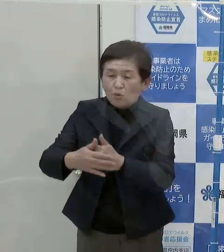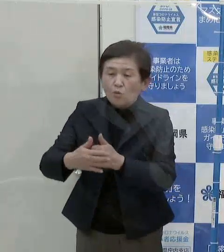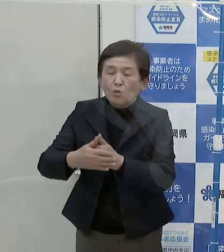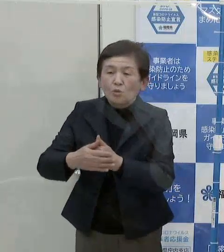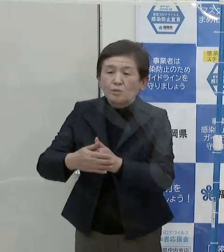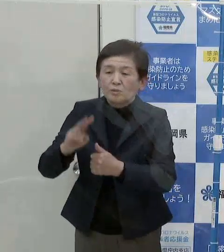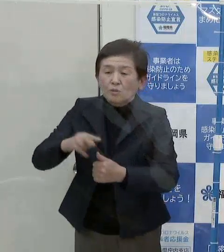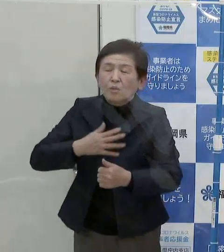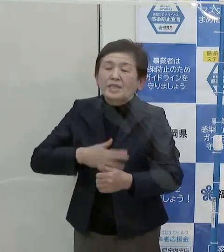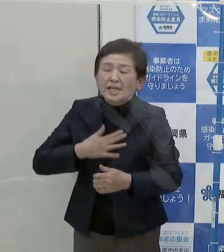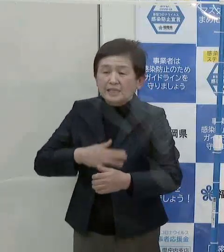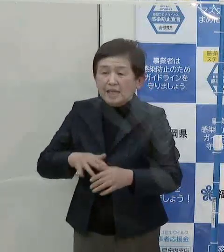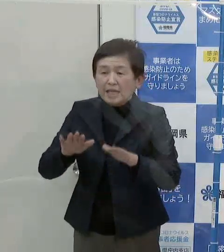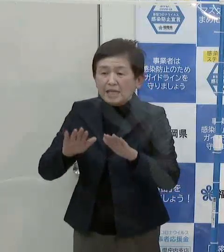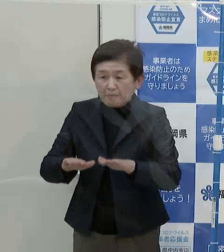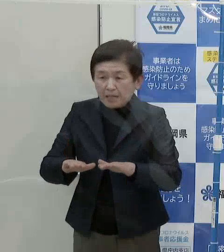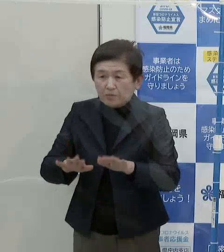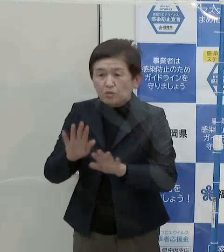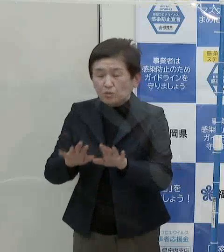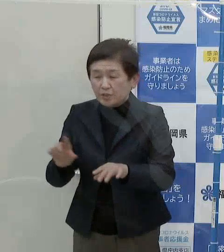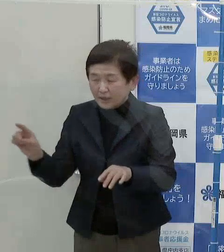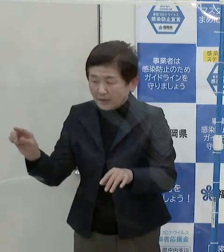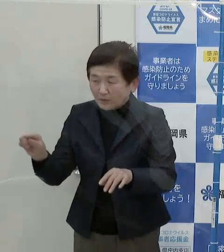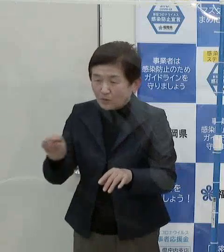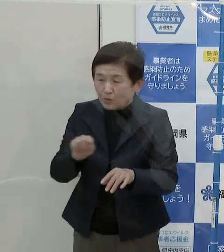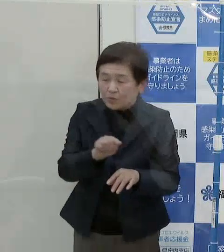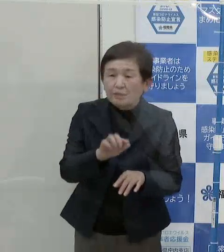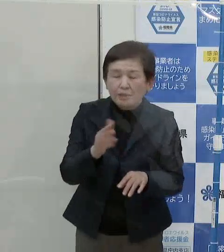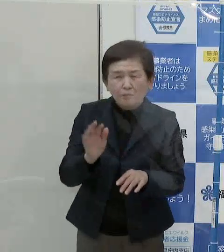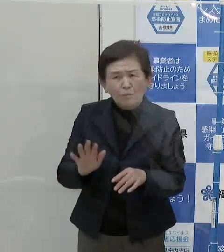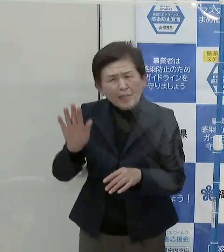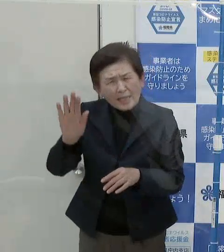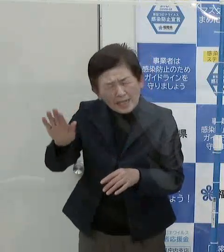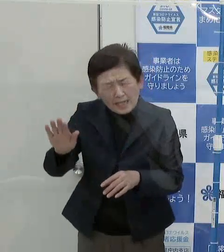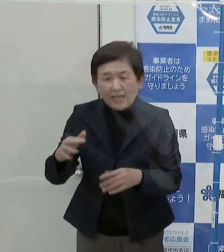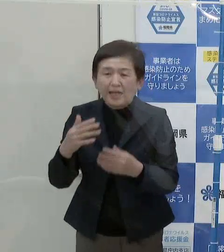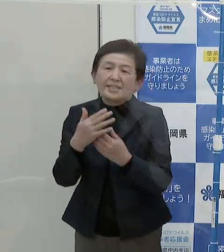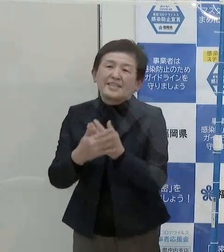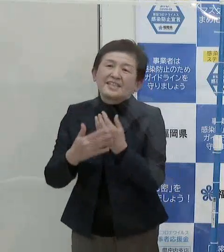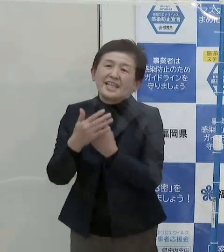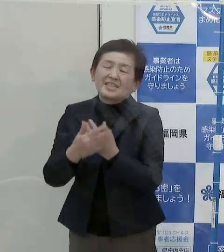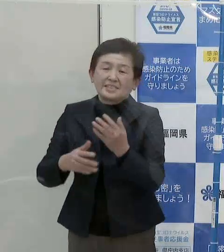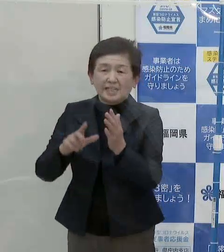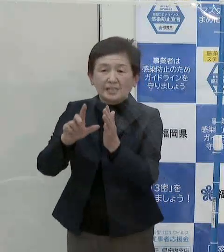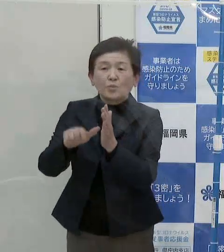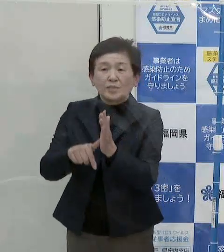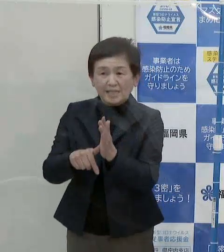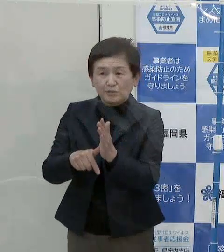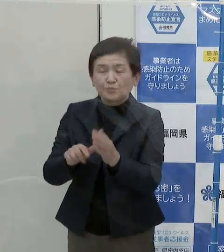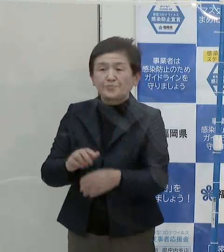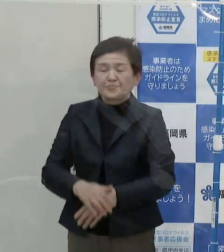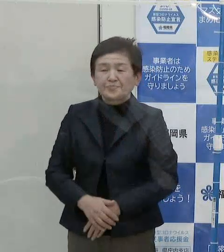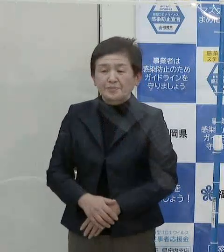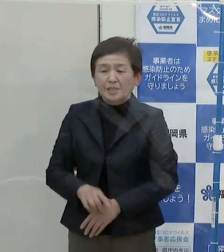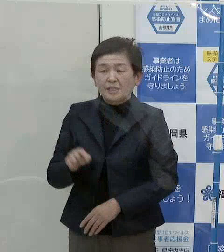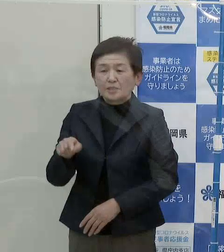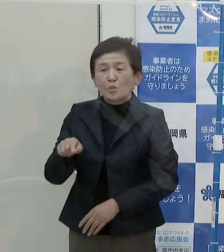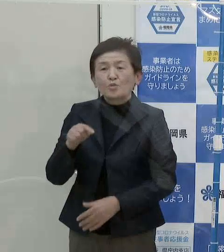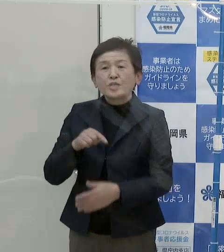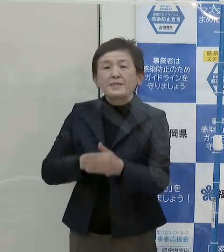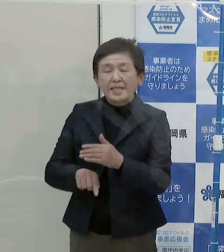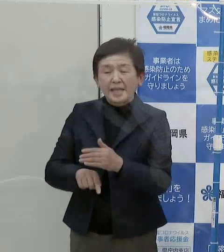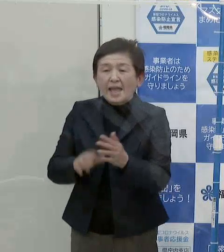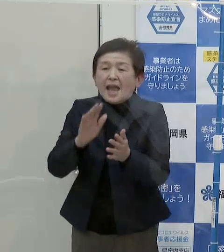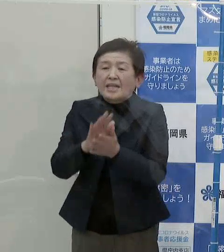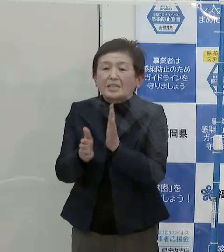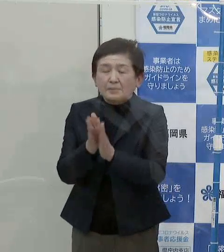今こういった水準で推移できているわけですが、これからが非常に大事な時期になります。そういう意味で改